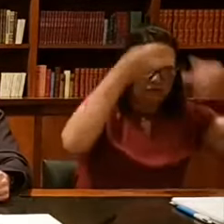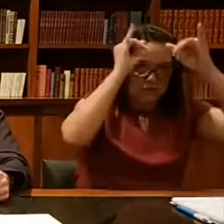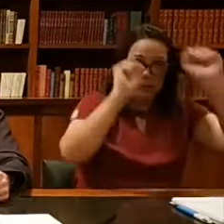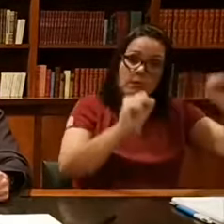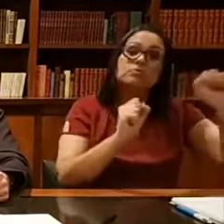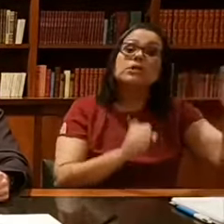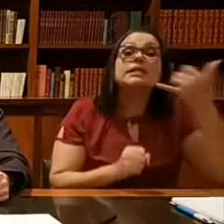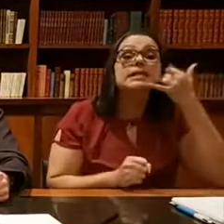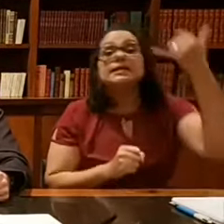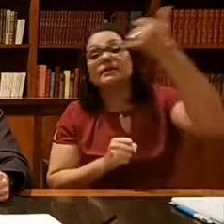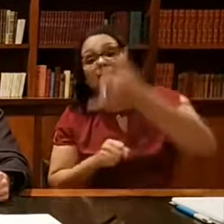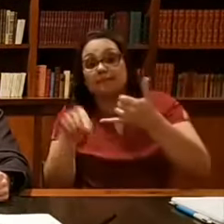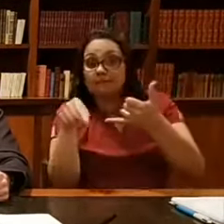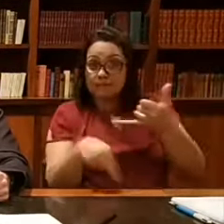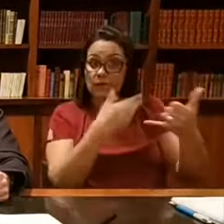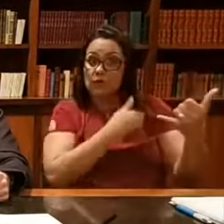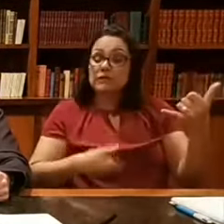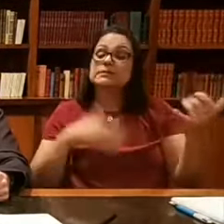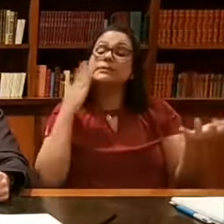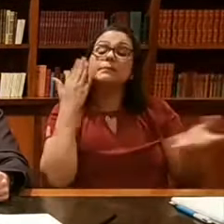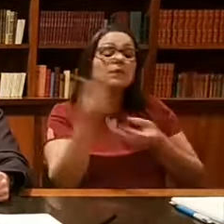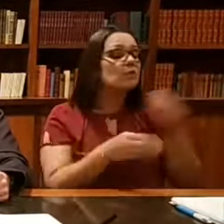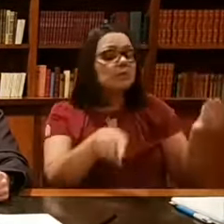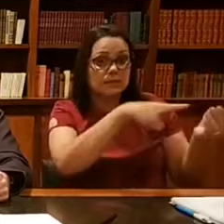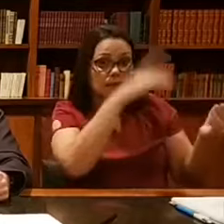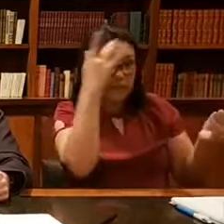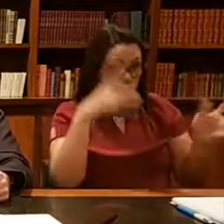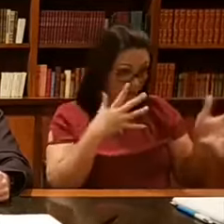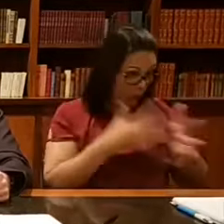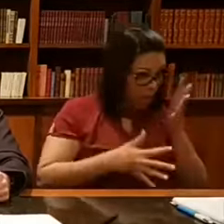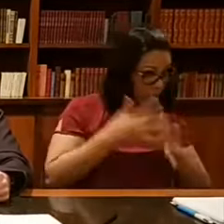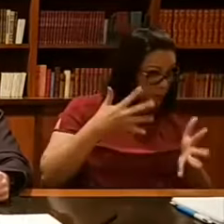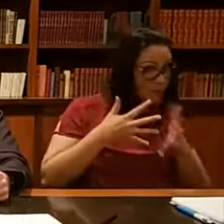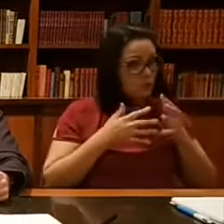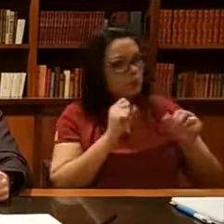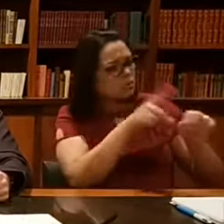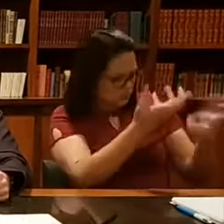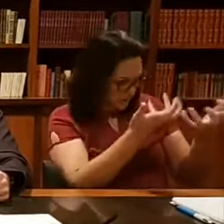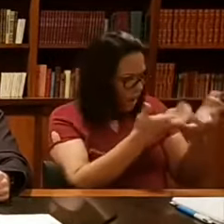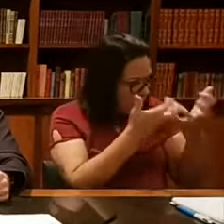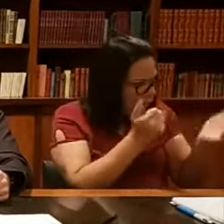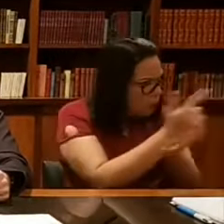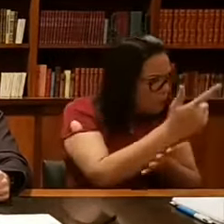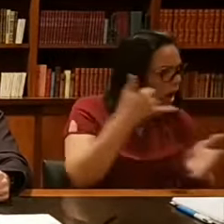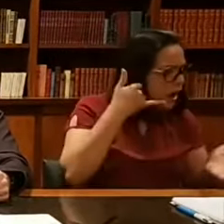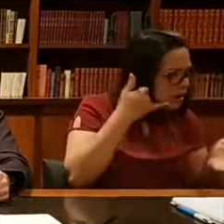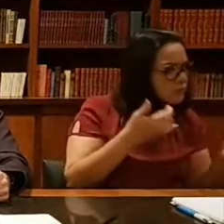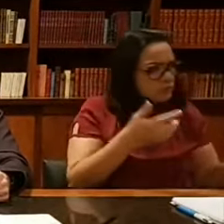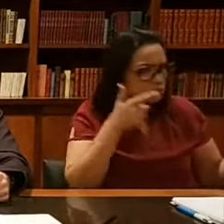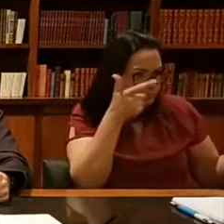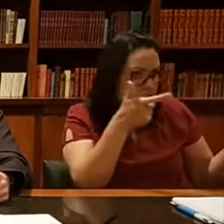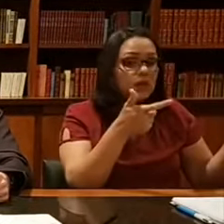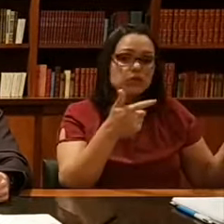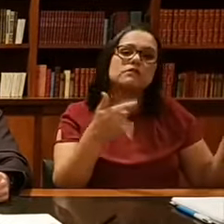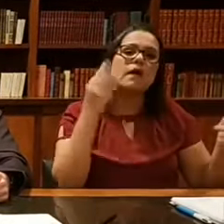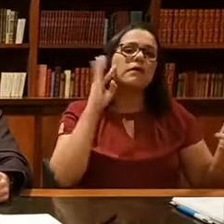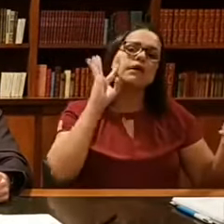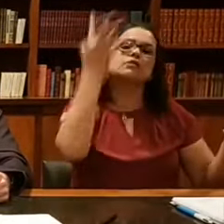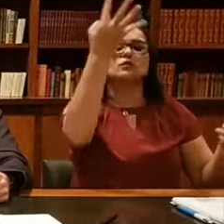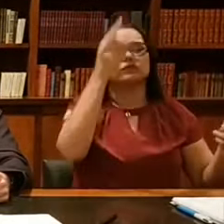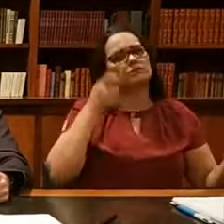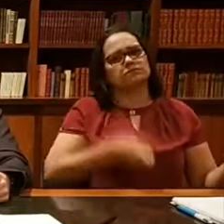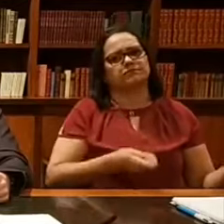ver, procurar saber se tem alguém que está atrapalhando a compra dessa arma, aí que a gente vai tomar as providências. Porque todos os homens